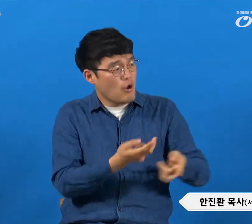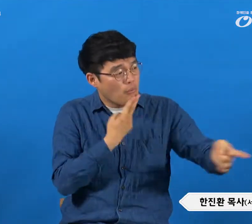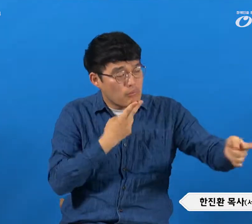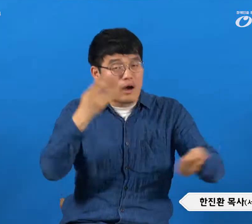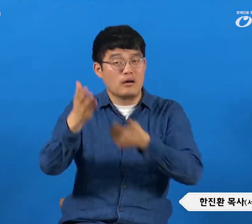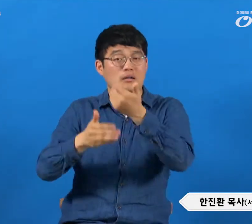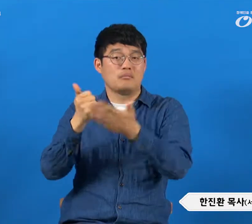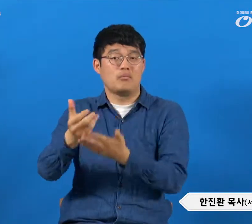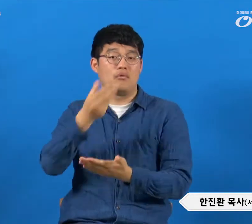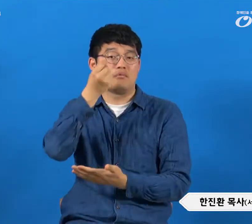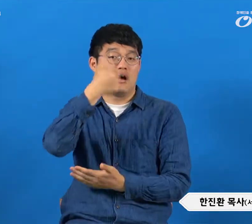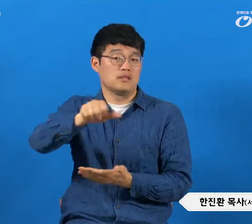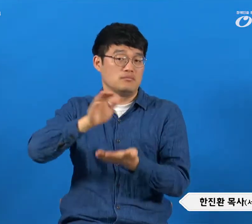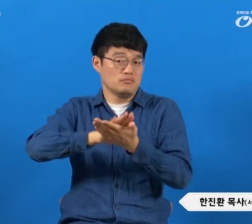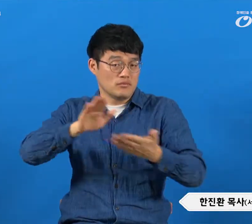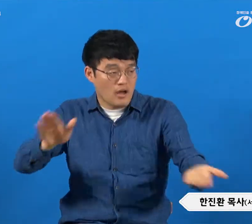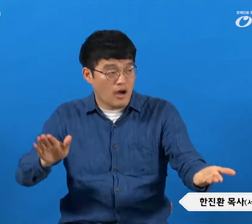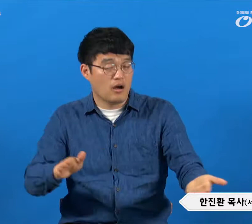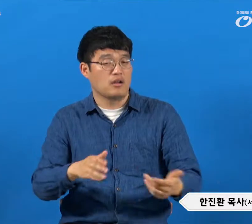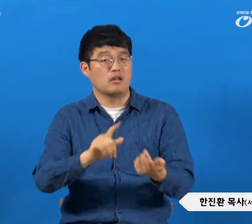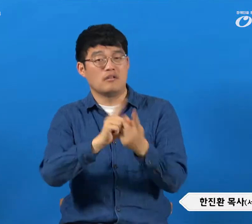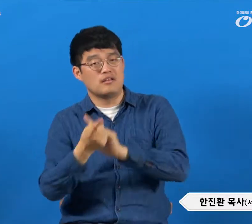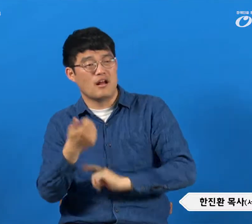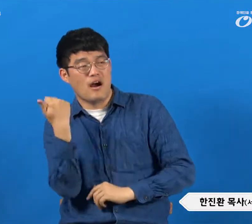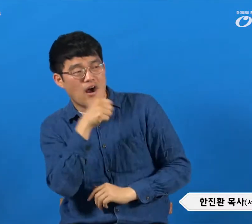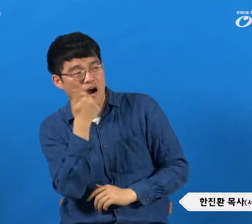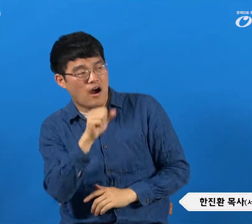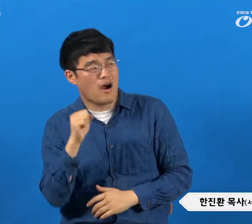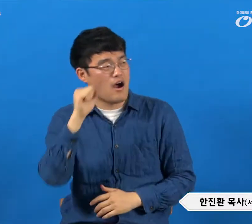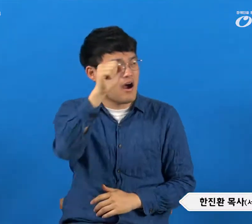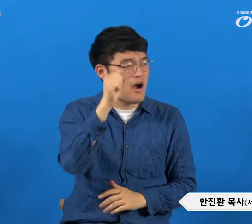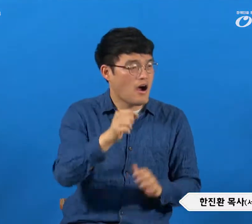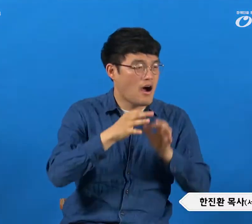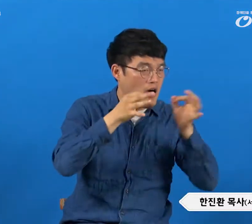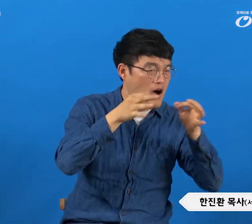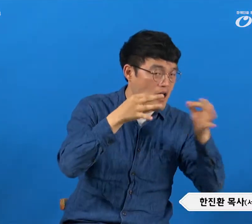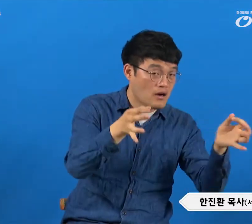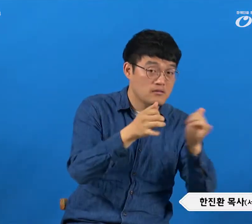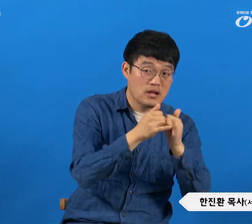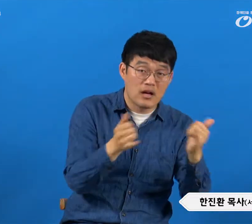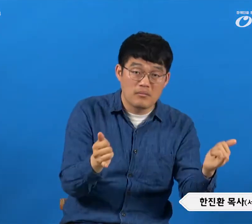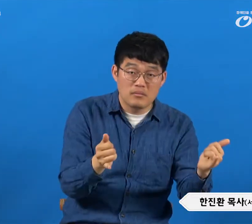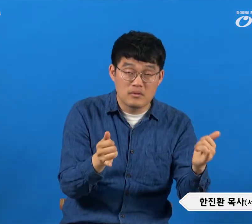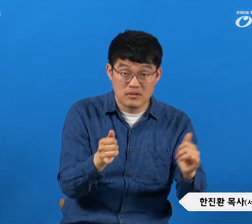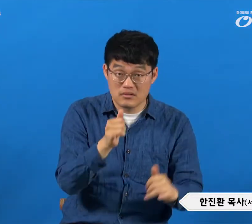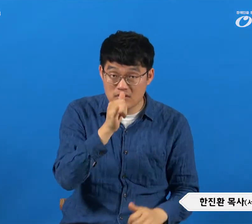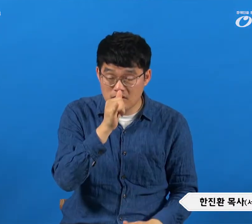하나님의 거룩하신 아들이십니다, 그렇게 변호한 사람이 있어야 하지 않겠습니까?